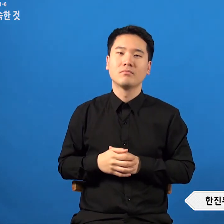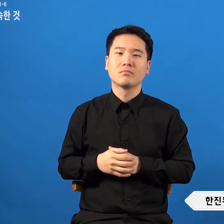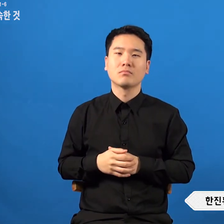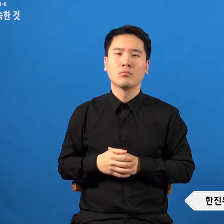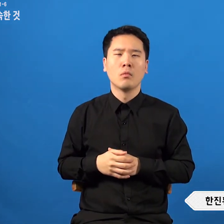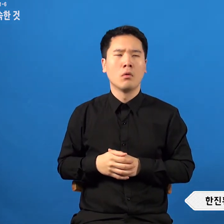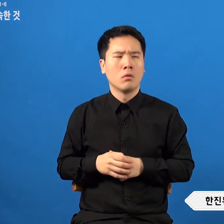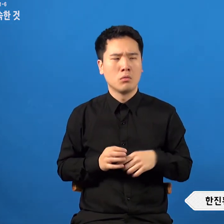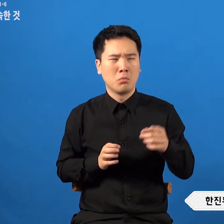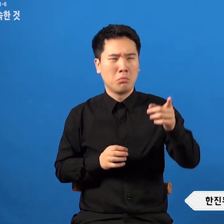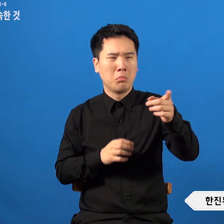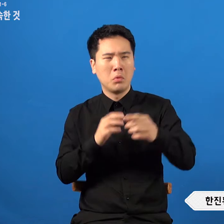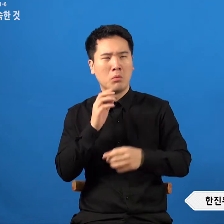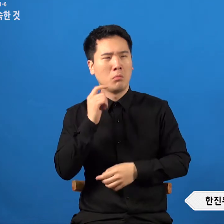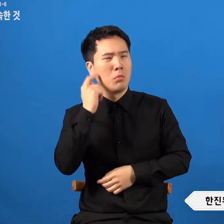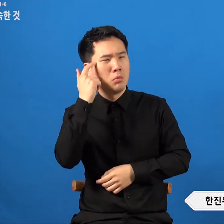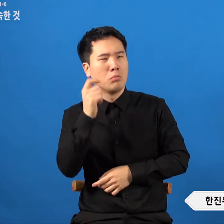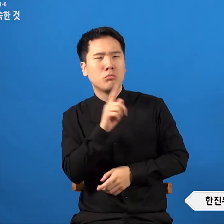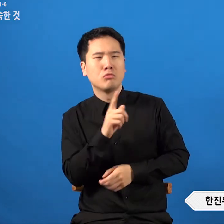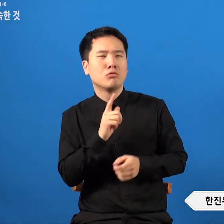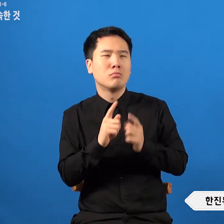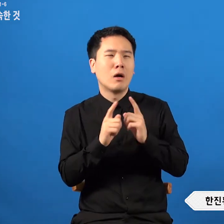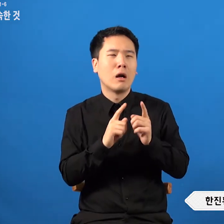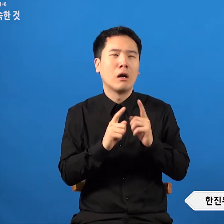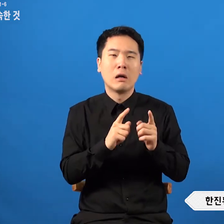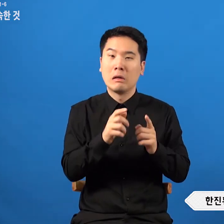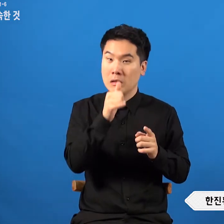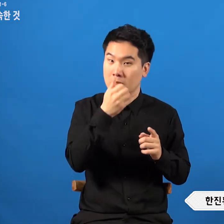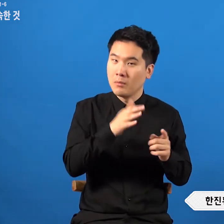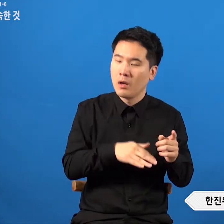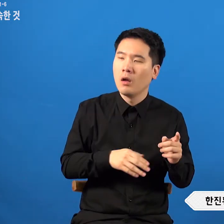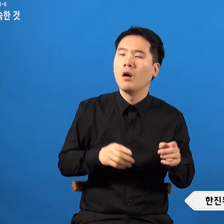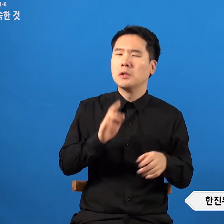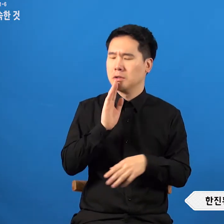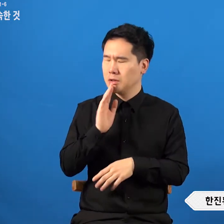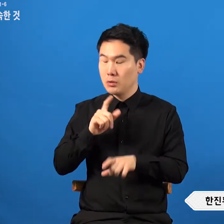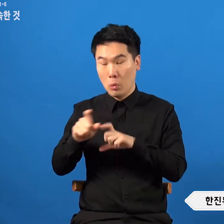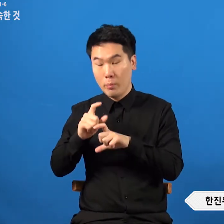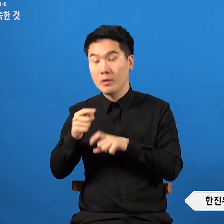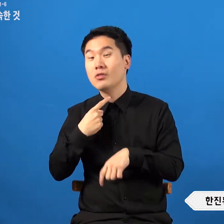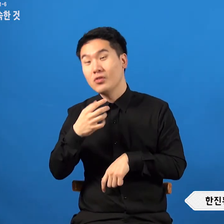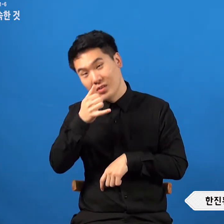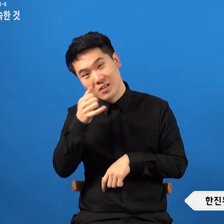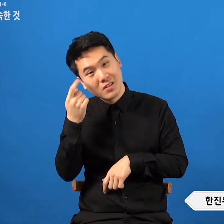그 뭔 말인가 하는 분도 계시지만은 그런 고민 해보신 분도 계시지요?